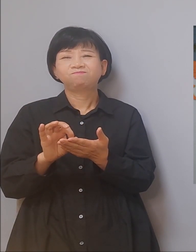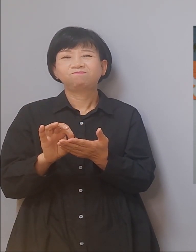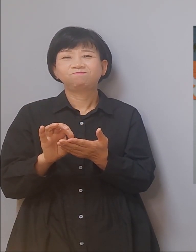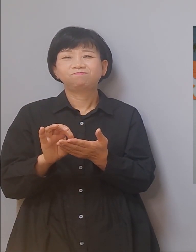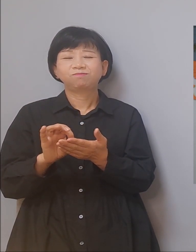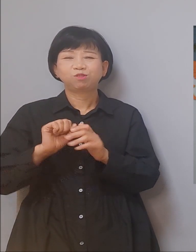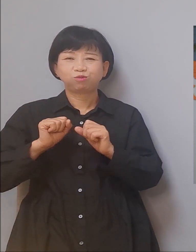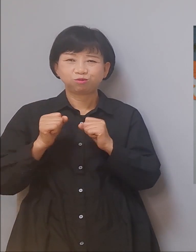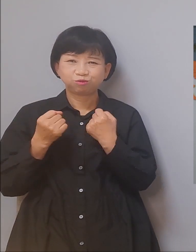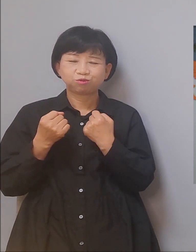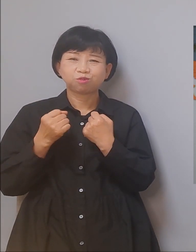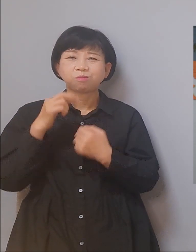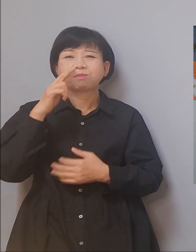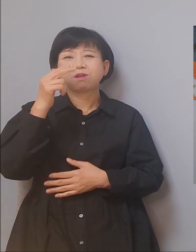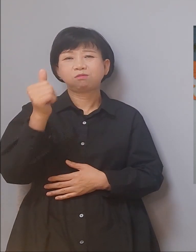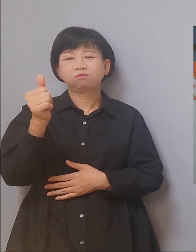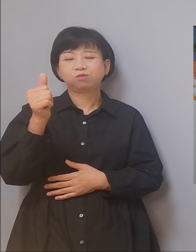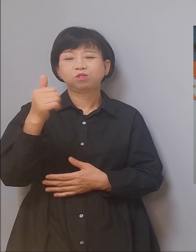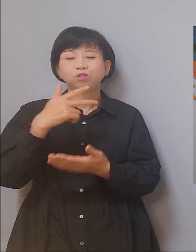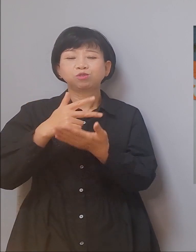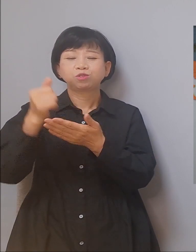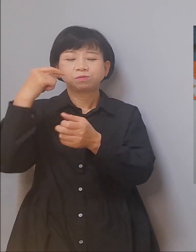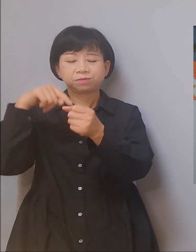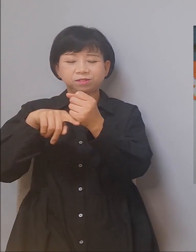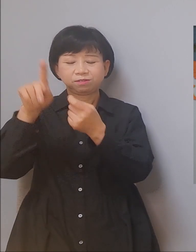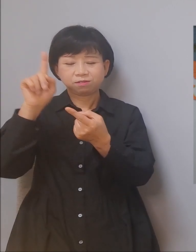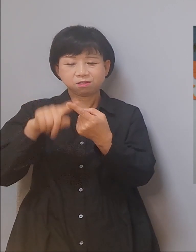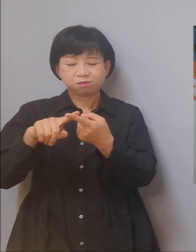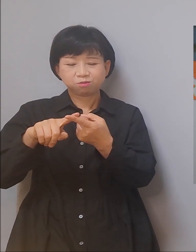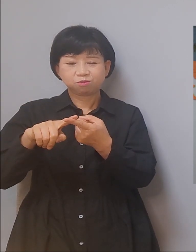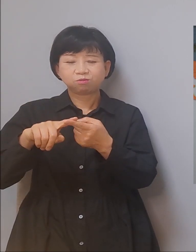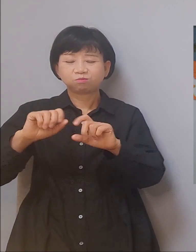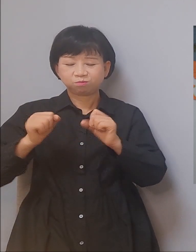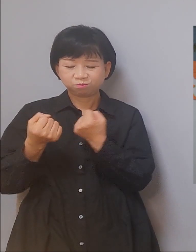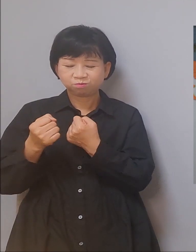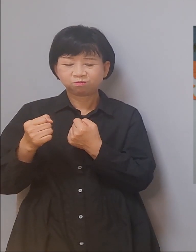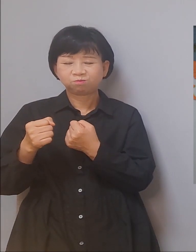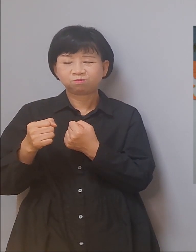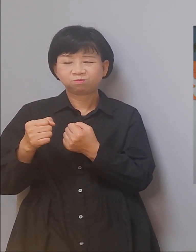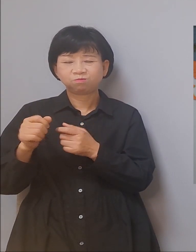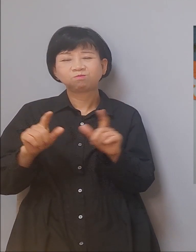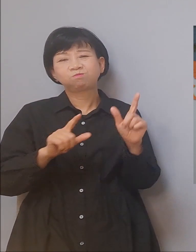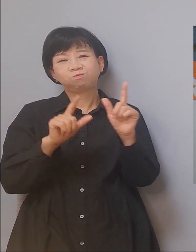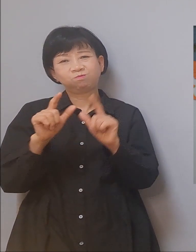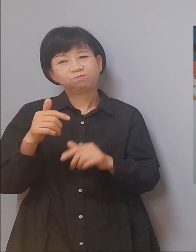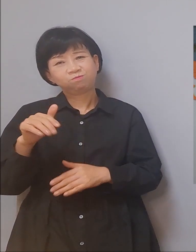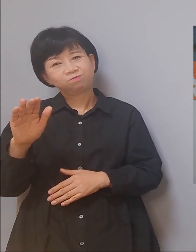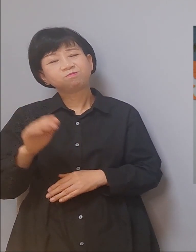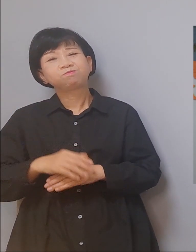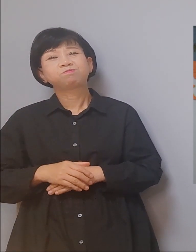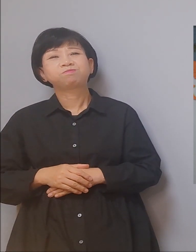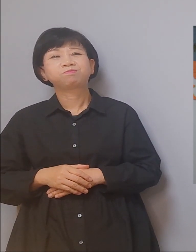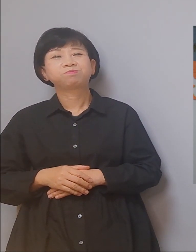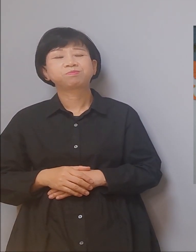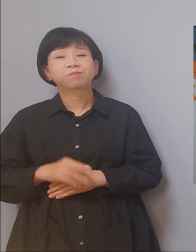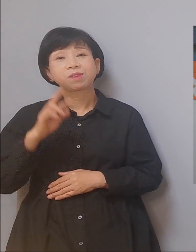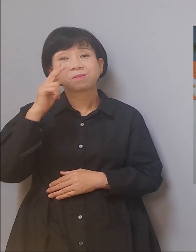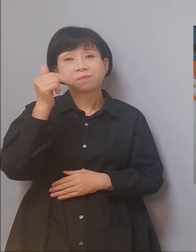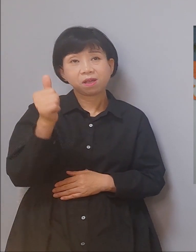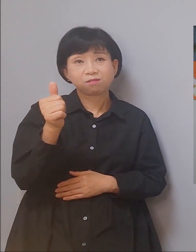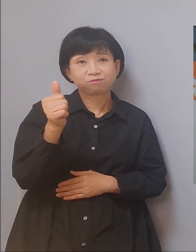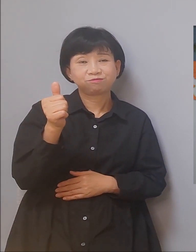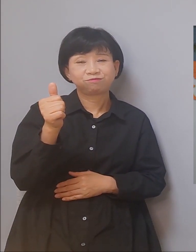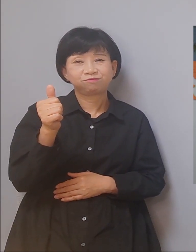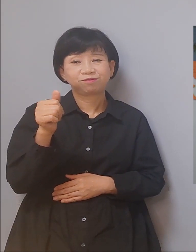순종하였고요, 주님의 말씀대로, 주님의 뜻대로 길을 걷기 시작했습니다. 여기 있는 분들 사도 바울의